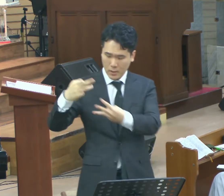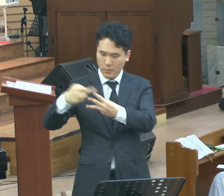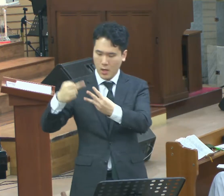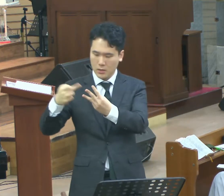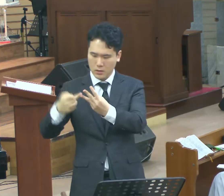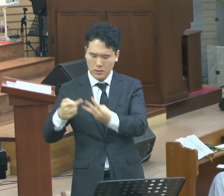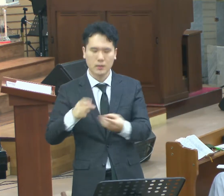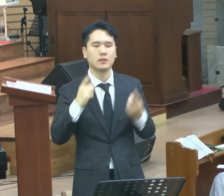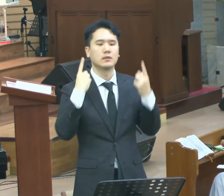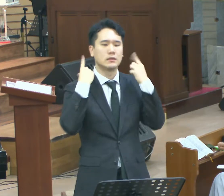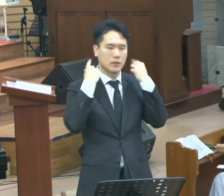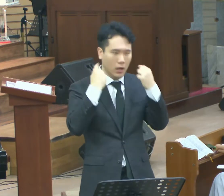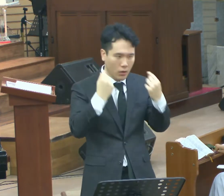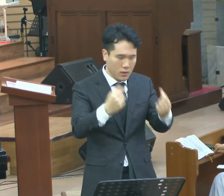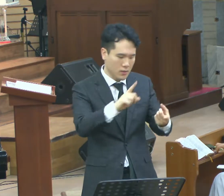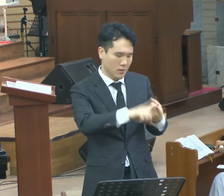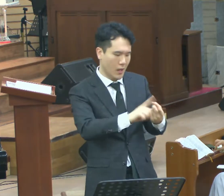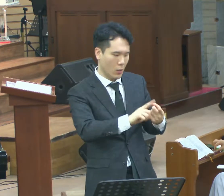쫓아냈다 하는 말이에요.